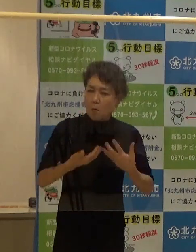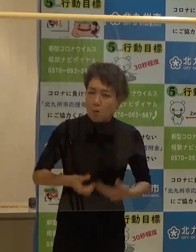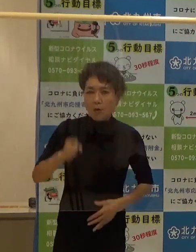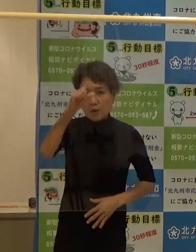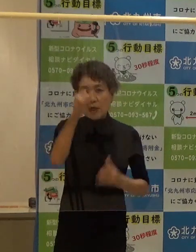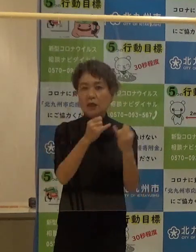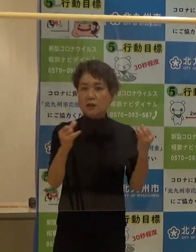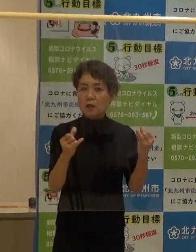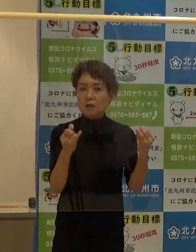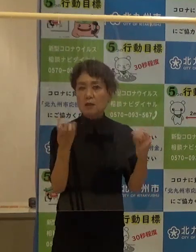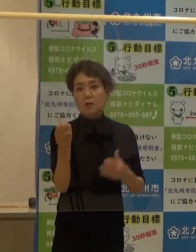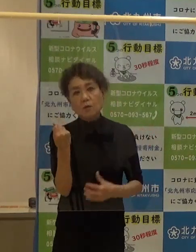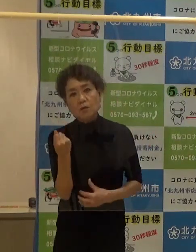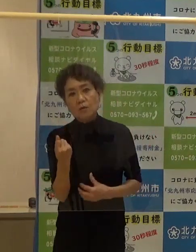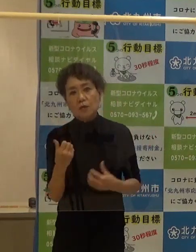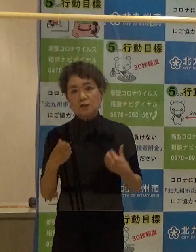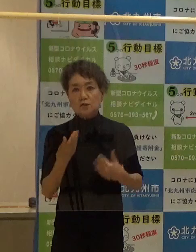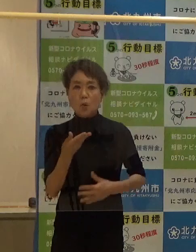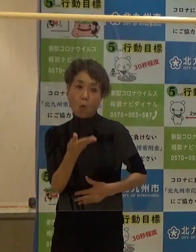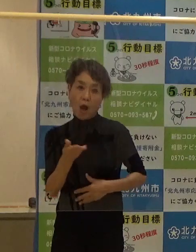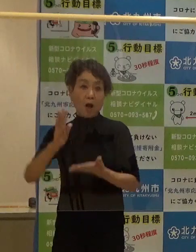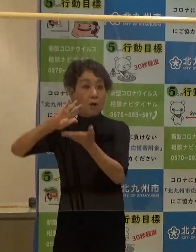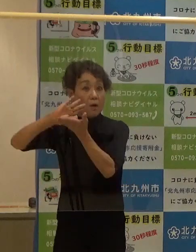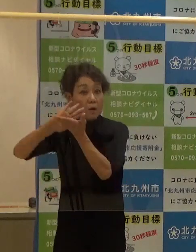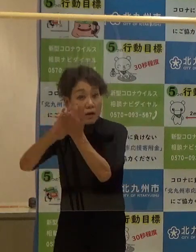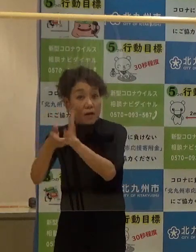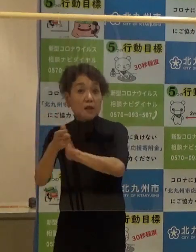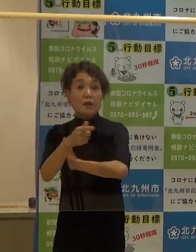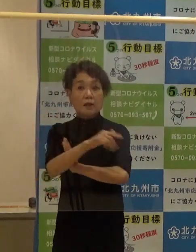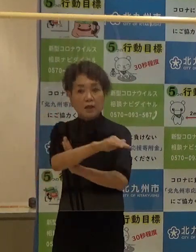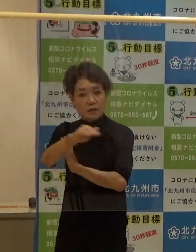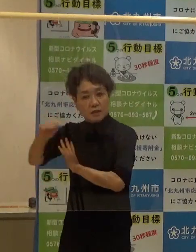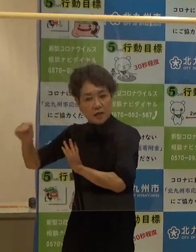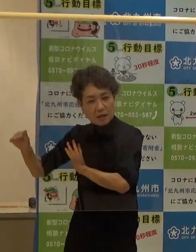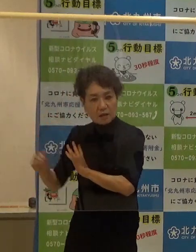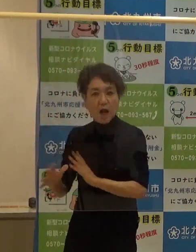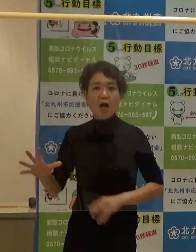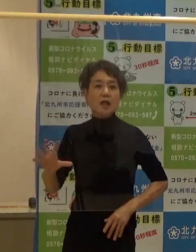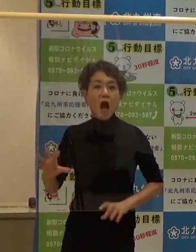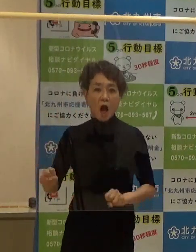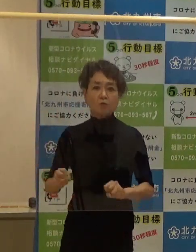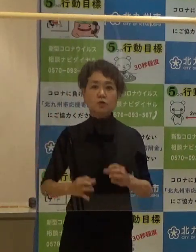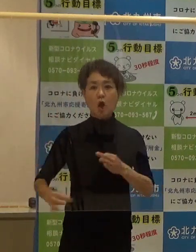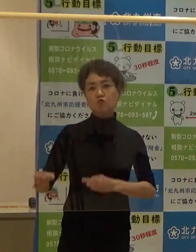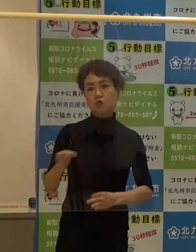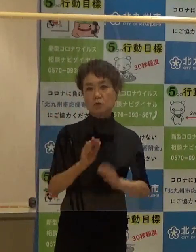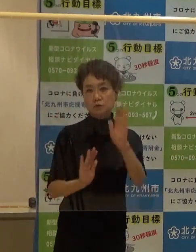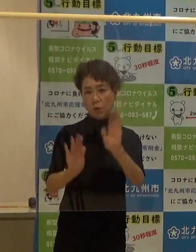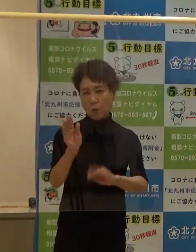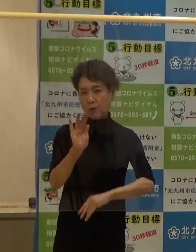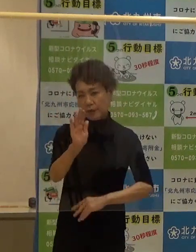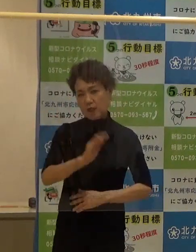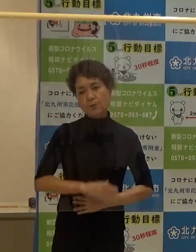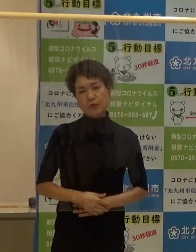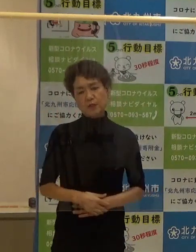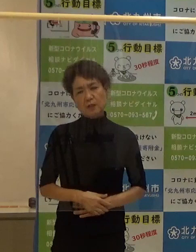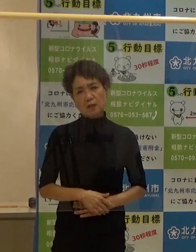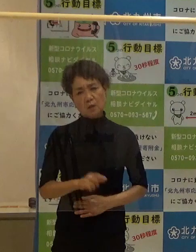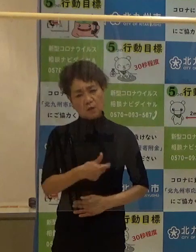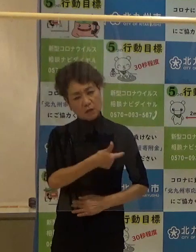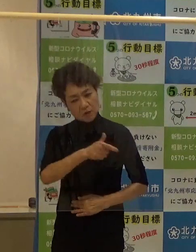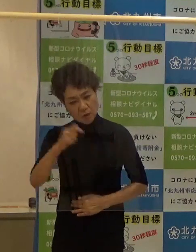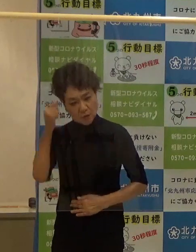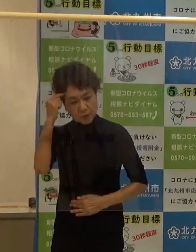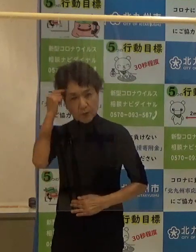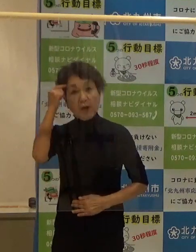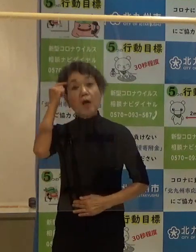用にいくら必要か、これは県単位でもって全体で把握をして運営をするという状況であります。こうした諸々のこと